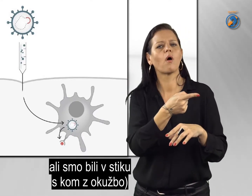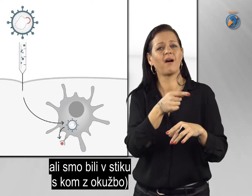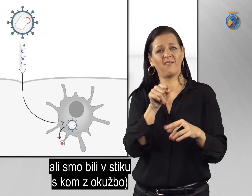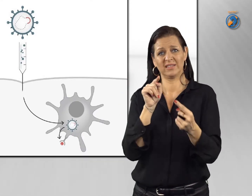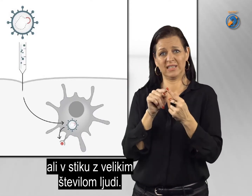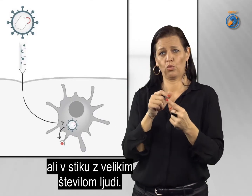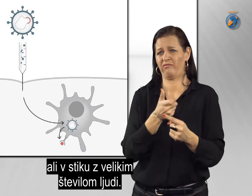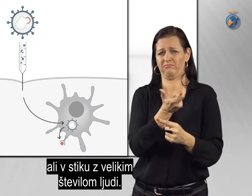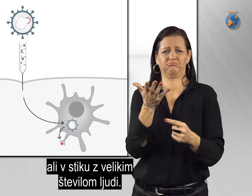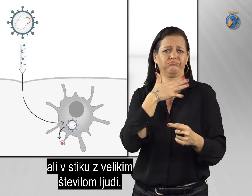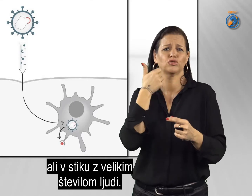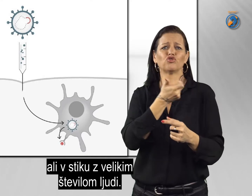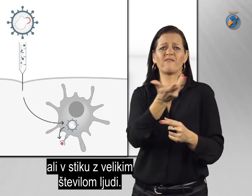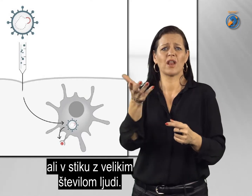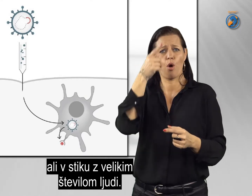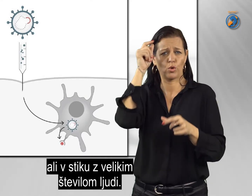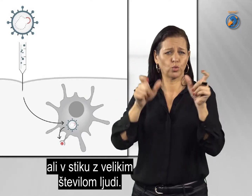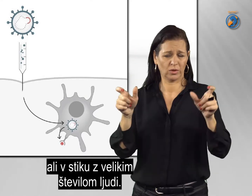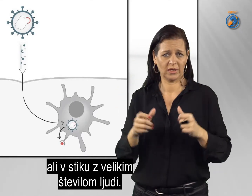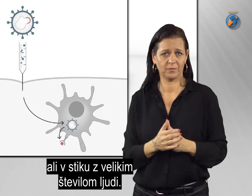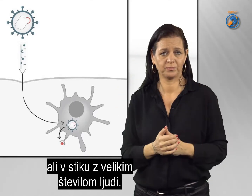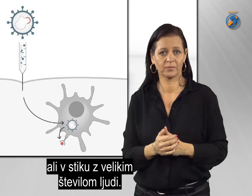v stiku z velikim številom ljudi.